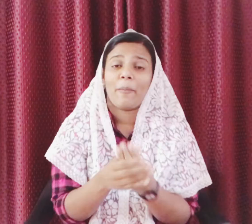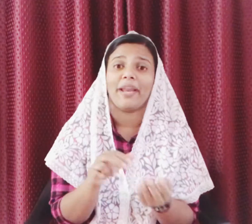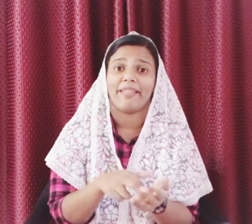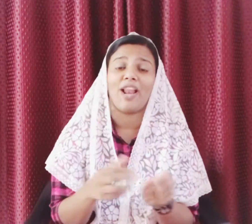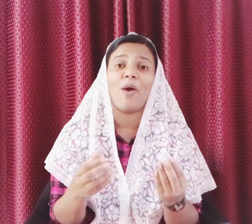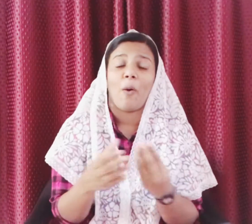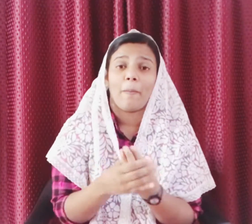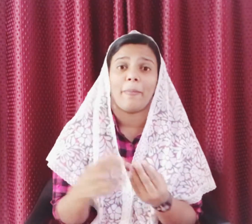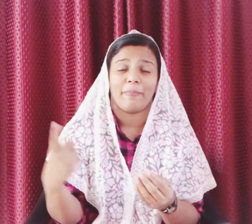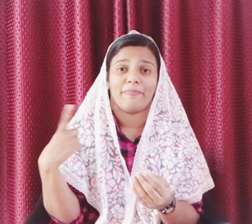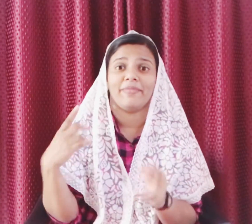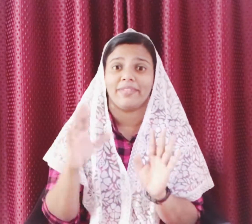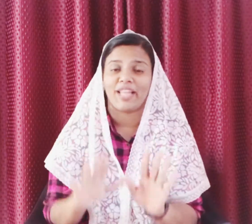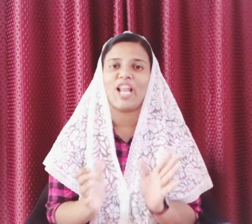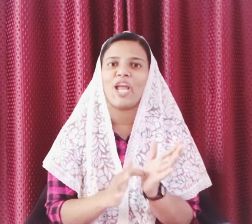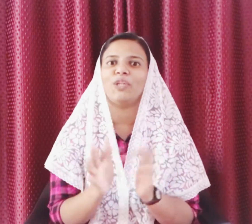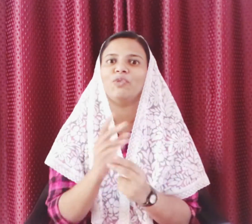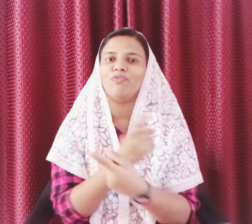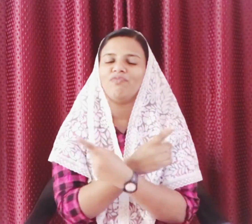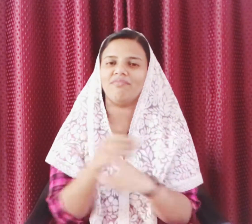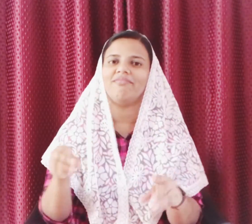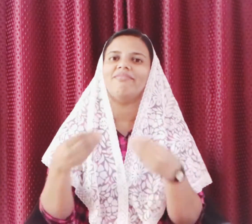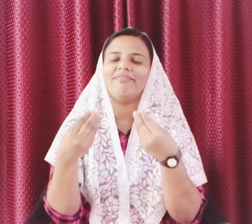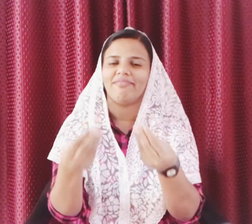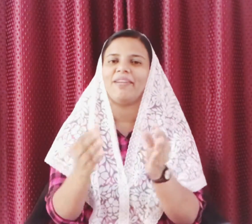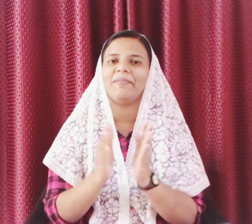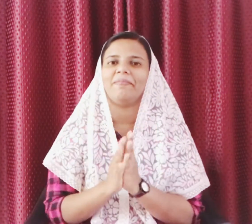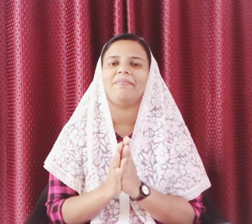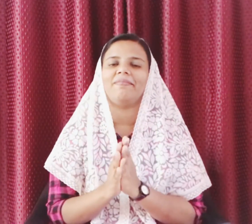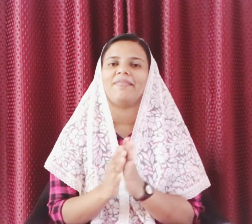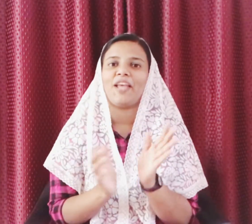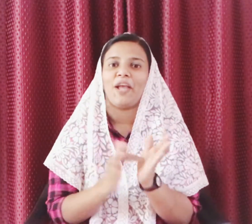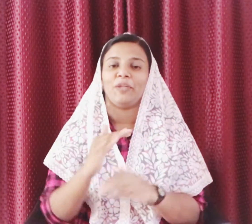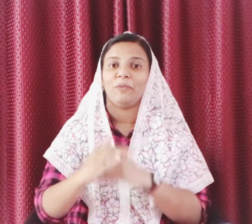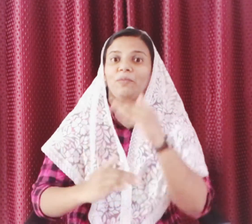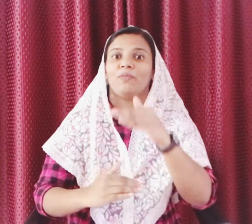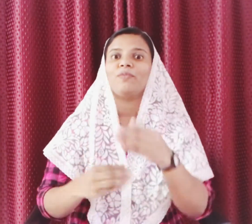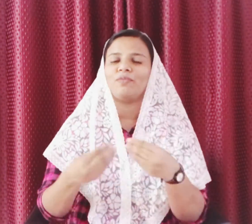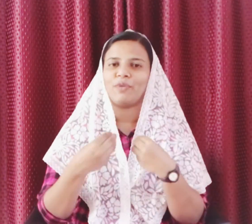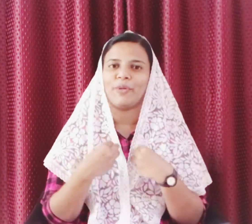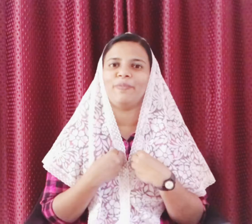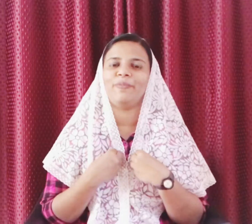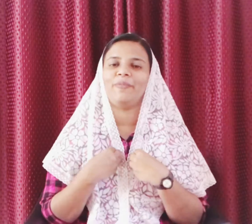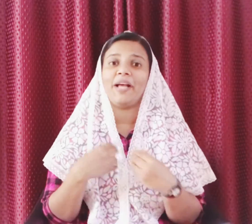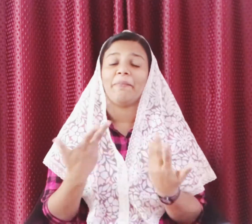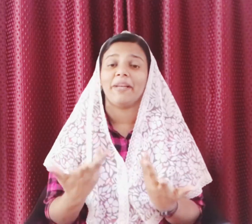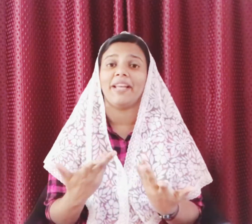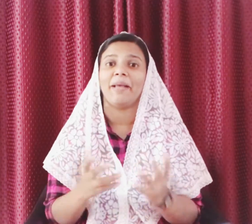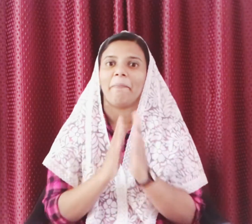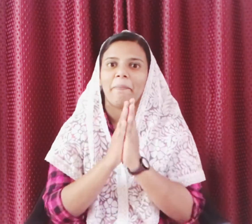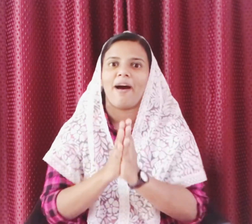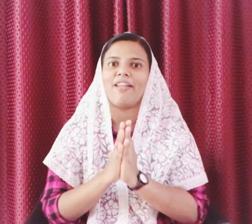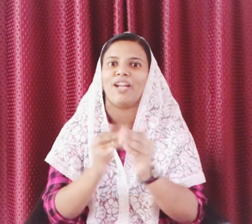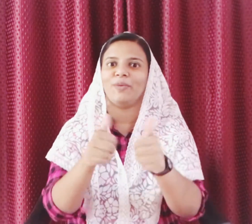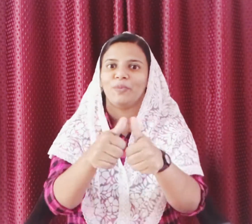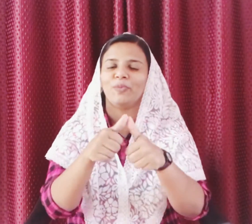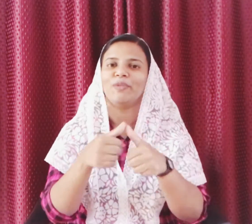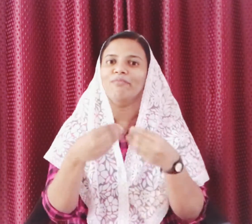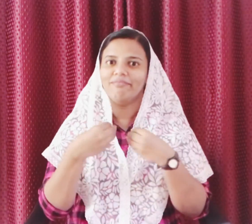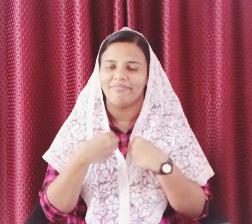പറ്റിയിരുന്നാൽ എന്ത് ചെയ്യും? കർത്താവ് നമ്മളെ വിടുവിക്കും. ഹല്ലേലൂയ, സ്തോത്രം. അവൻ നമ്മളെ ഉയർത്തും. മാത്രമല്ല, അവൻ നമ്മുടെ പ്രാർത്ഥനകൾക്ക് ഉത്തരമരലും.